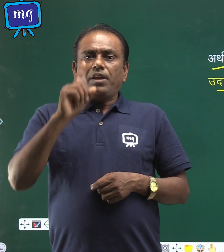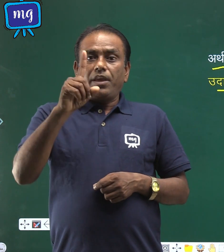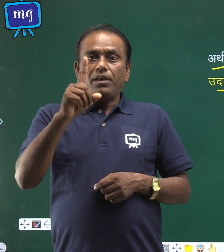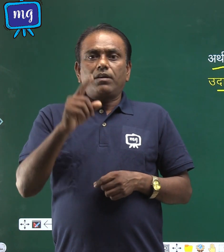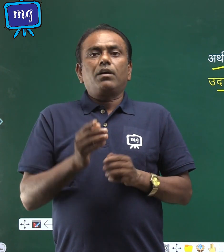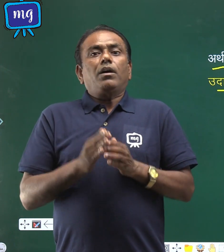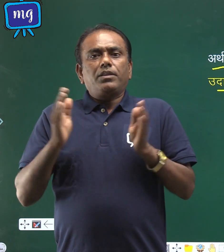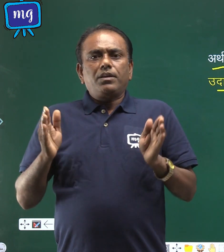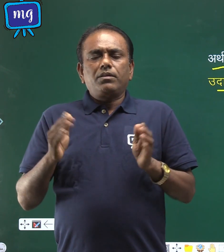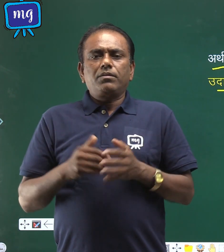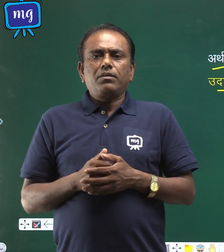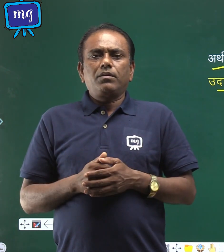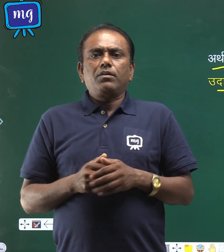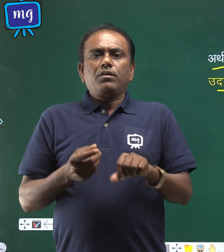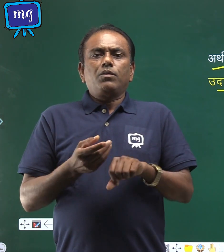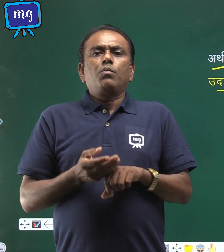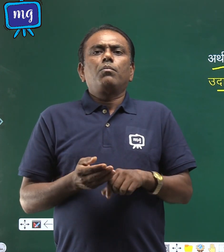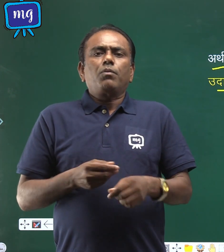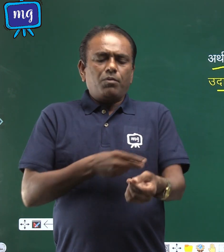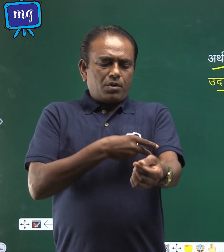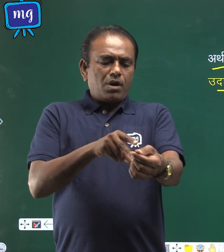एकाधिक पूर्वेण